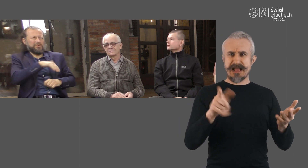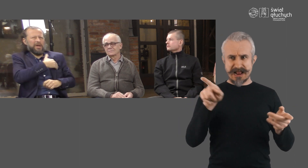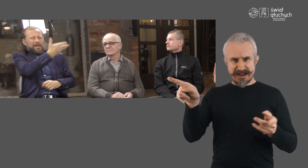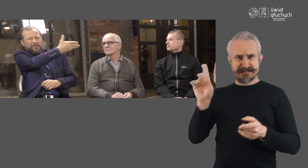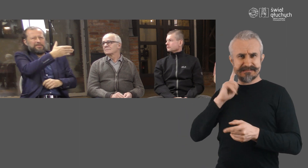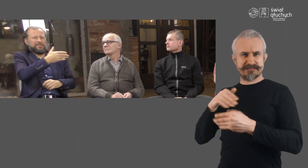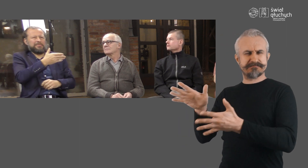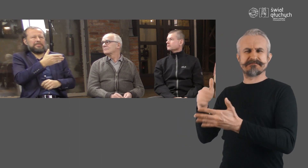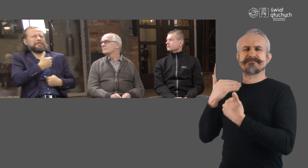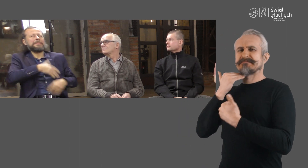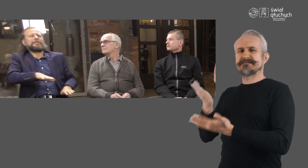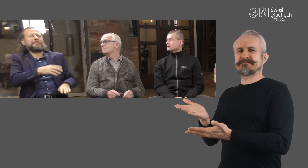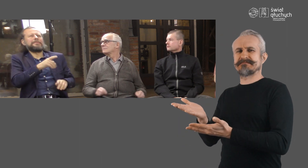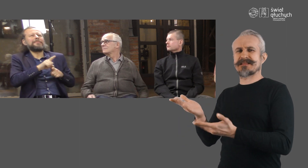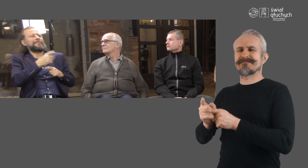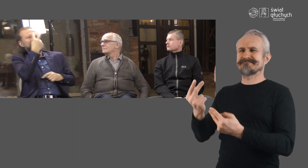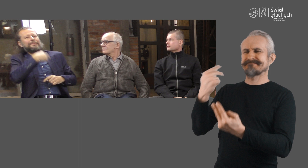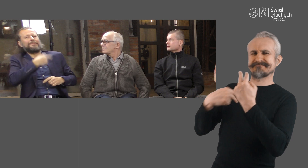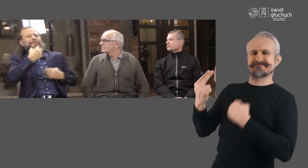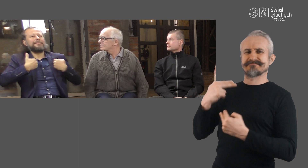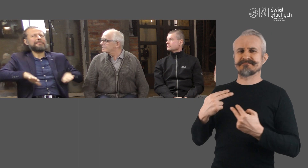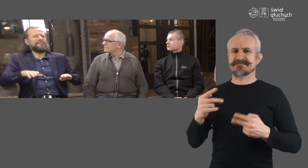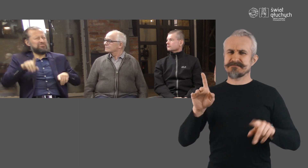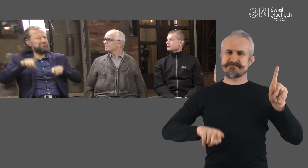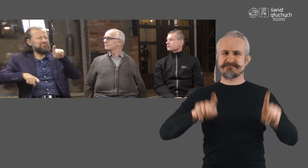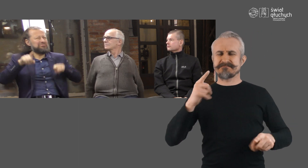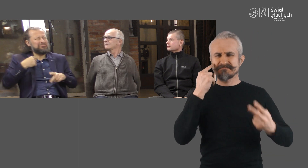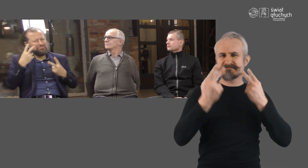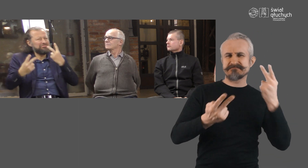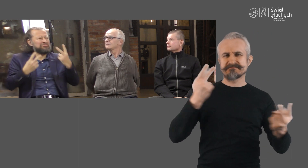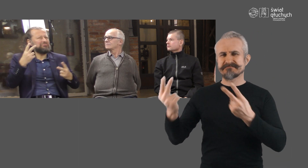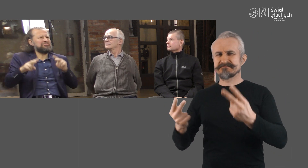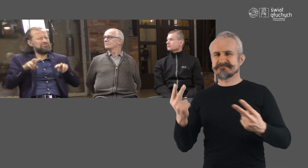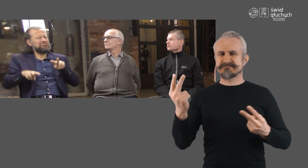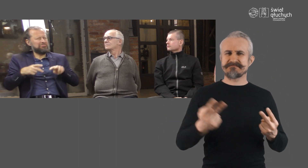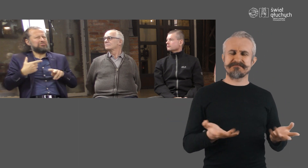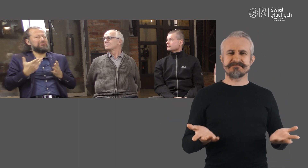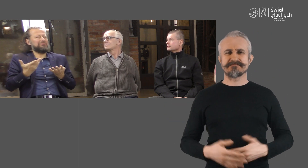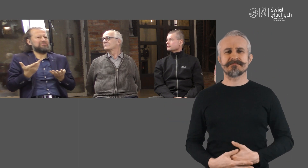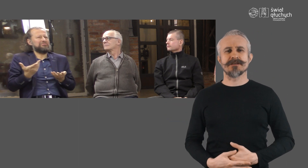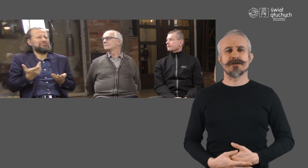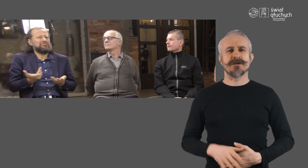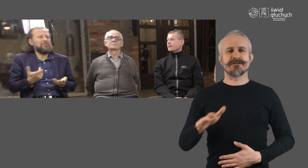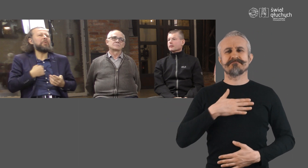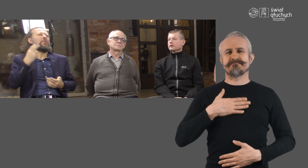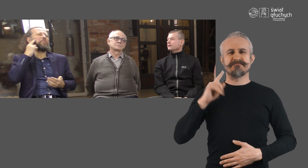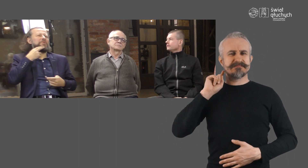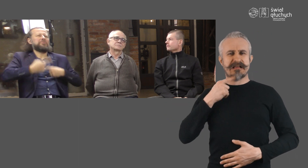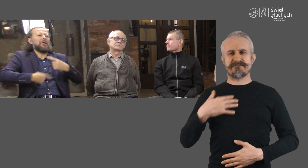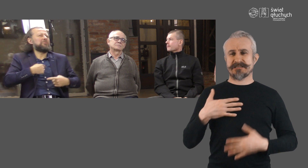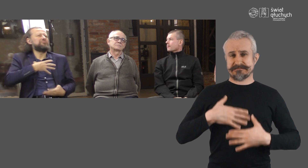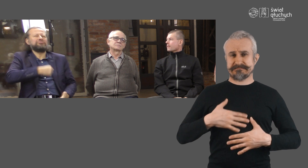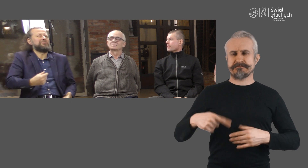Ale głucha osoba w szkole integracyjnej, no nie wiem, przecież są szkoły dla osób głuchych. No ale ja to obserwuję,